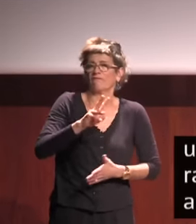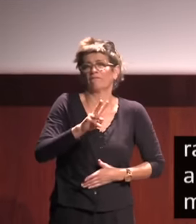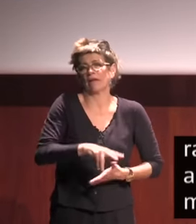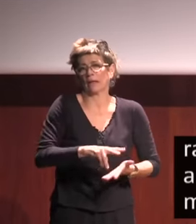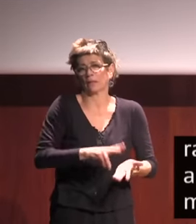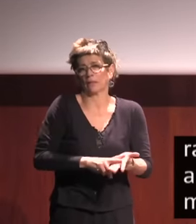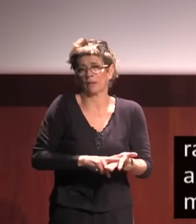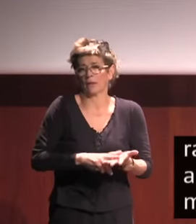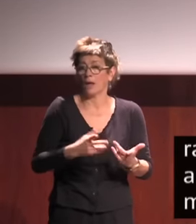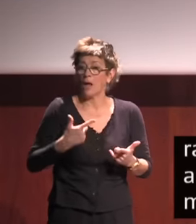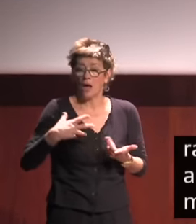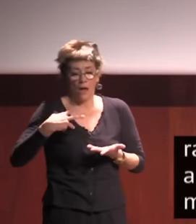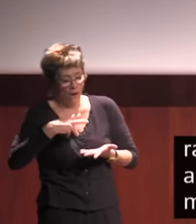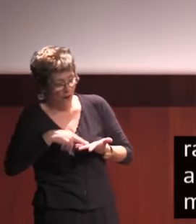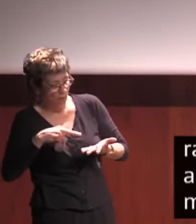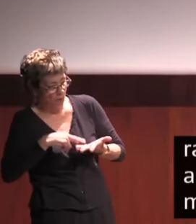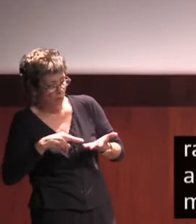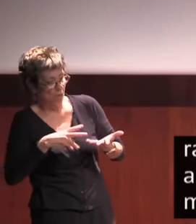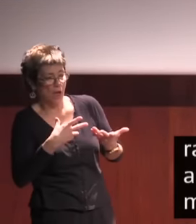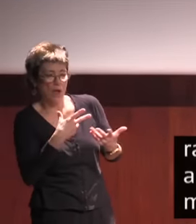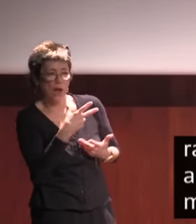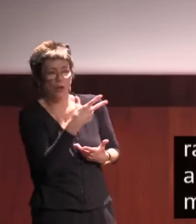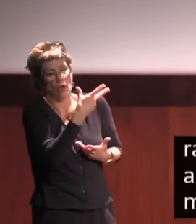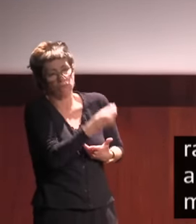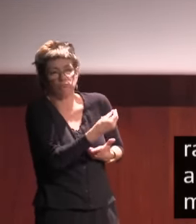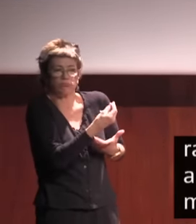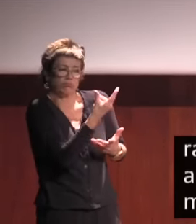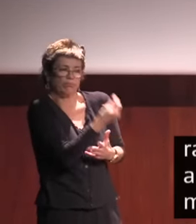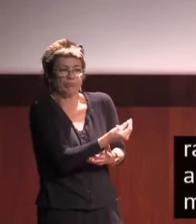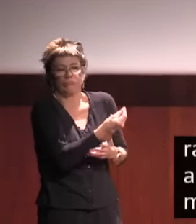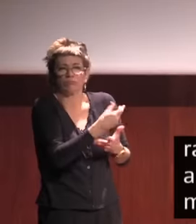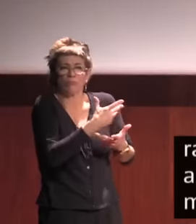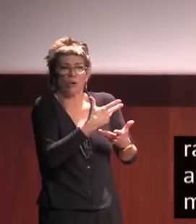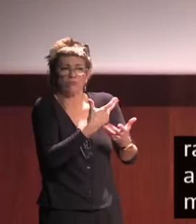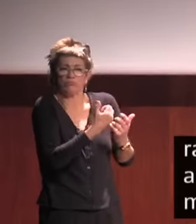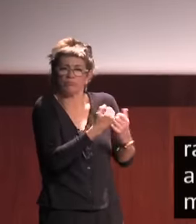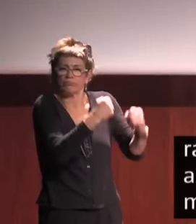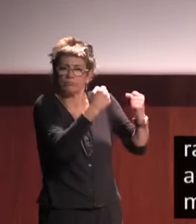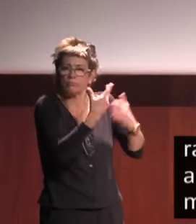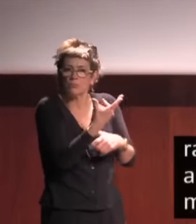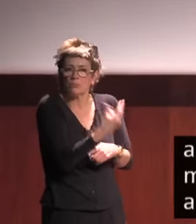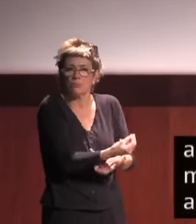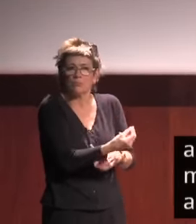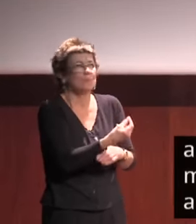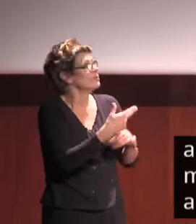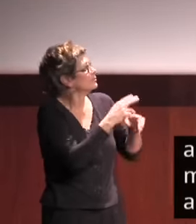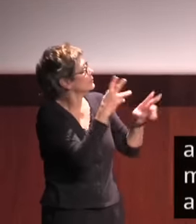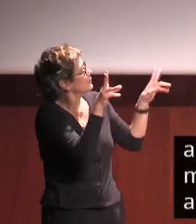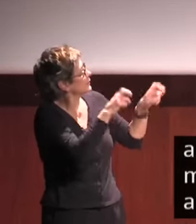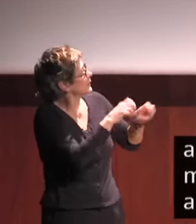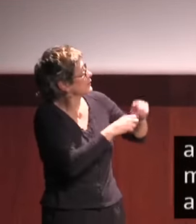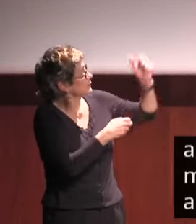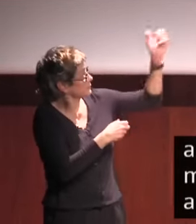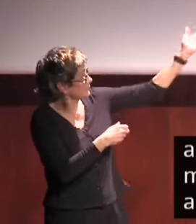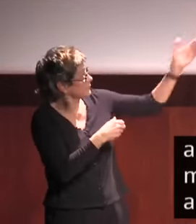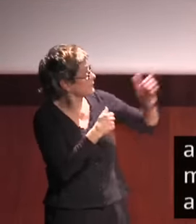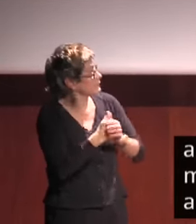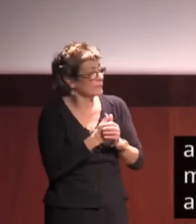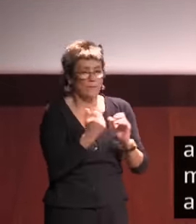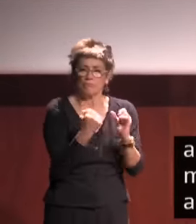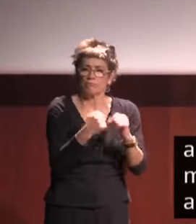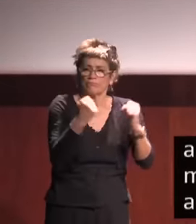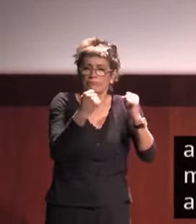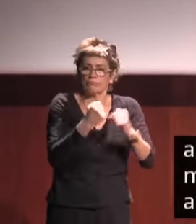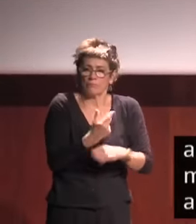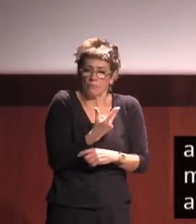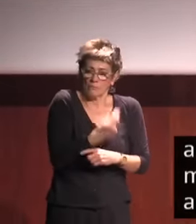est ainsi appelé à le croire. Le pacte autobiographique, qui est le nom de cet ouvrage, naît de cette recherche de